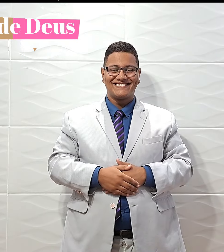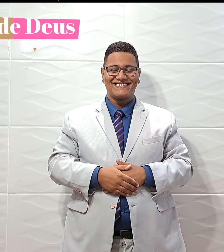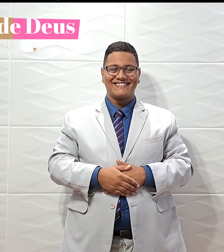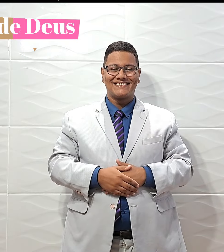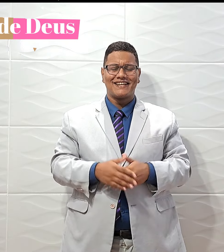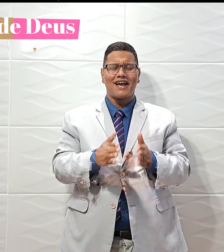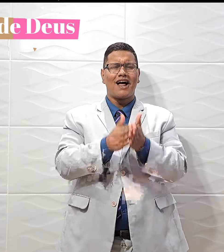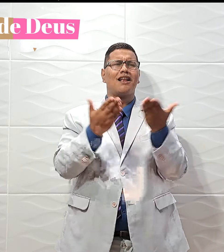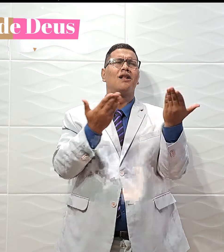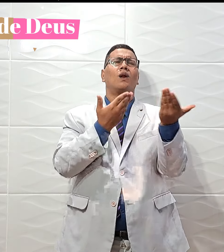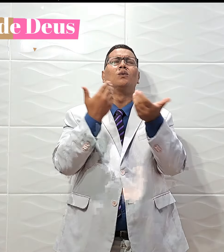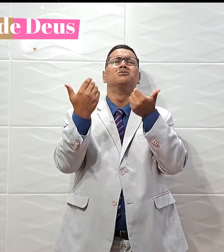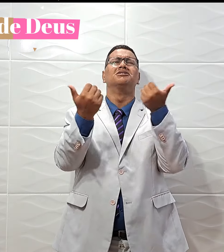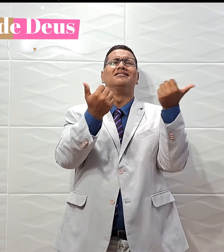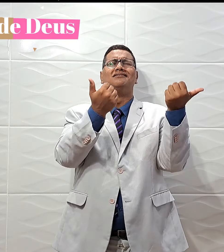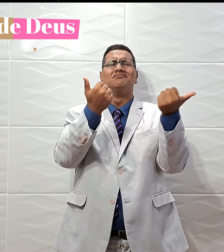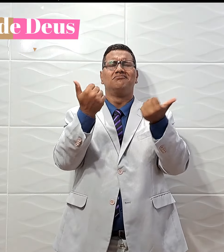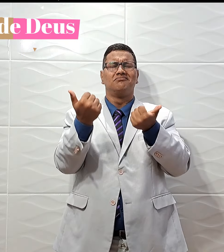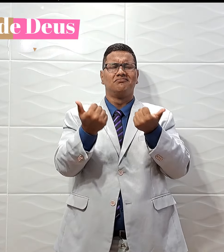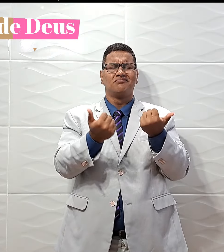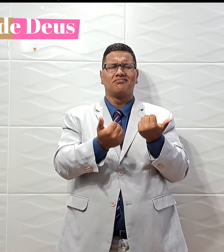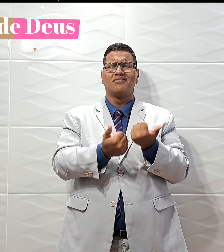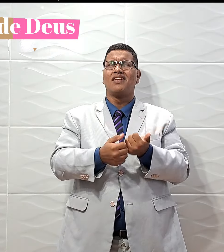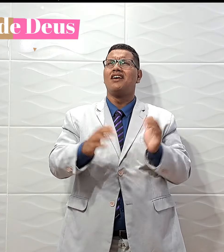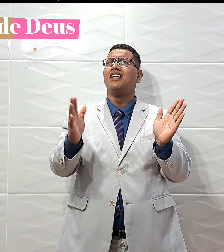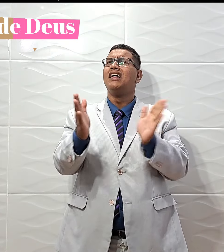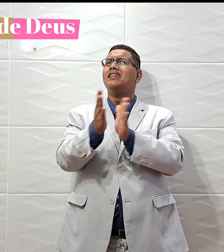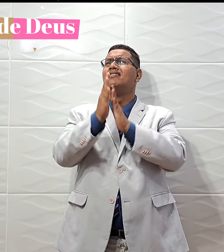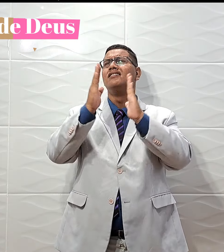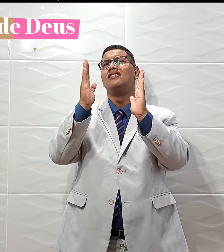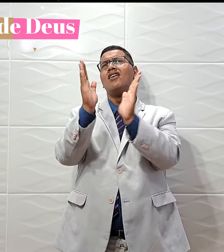Amém Amém Amém